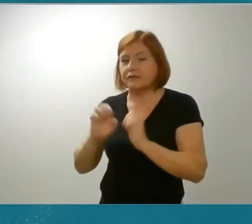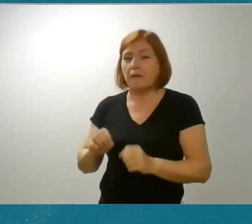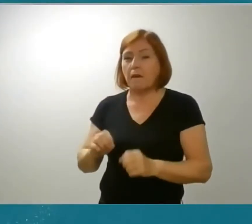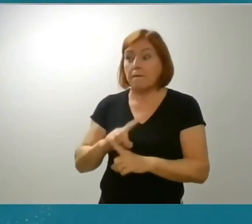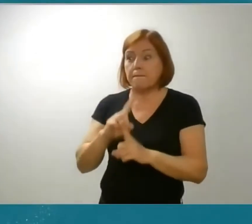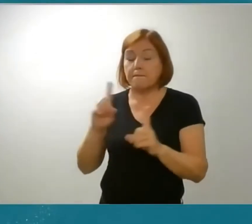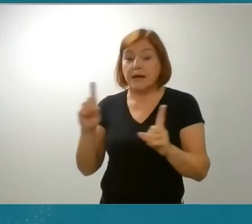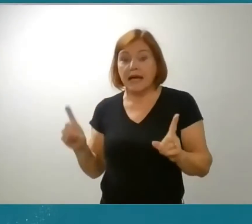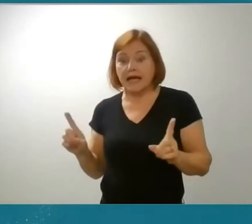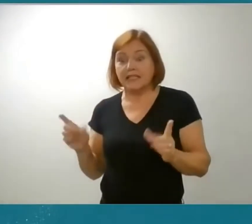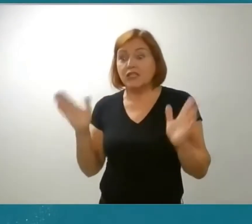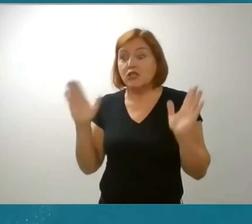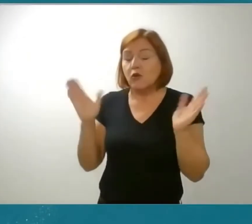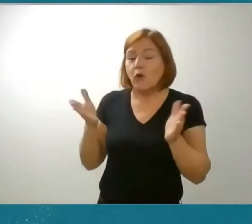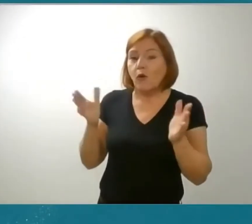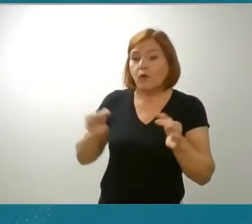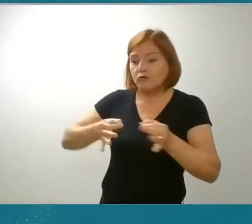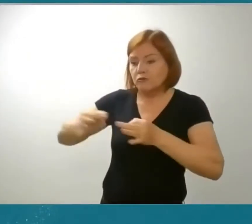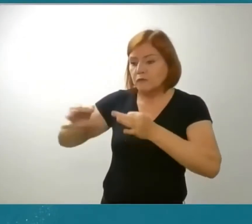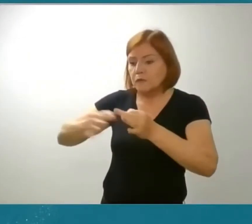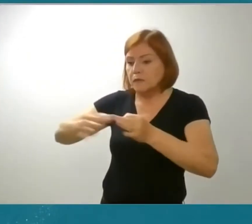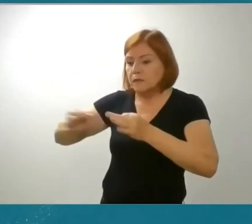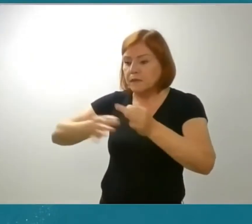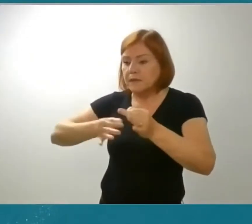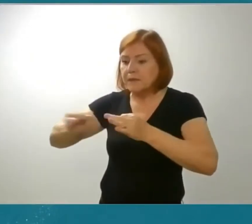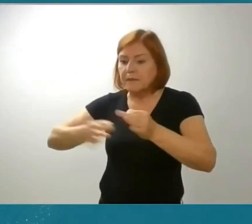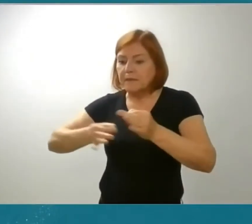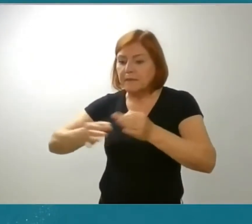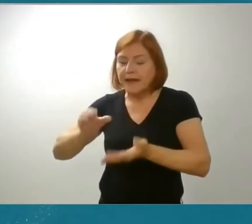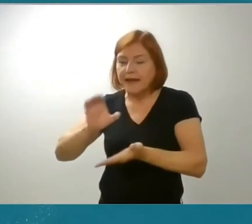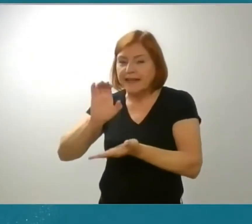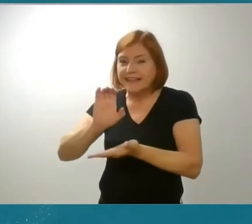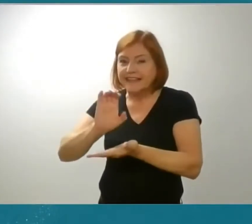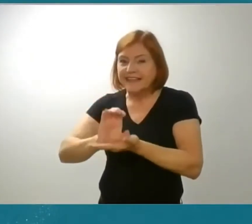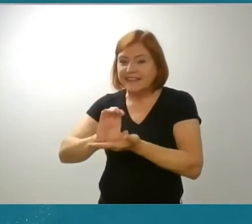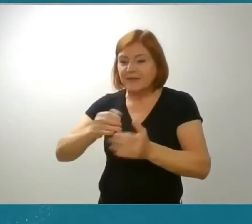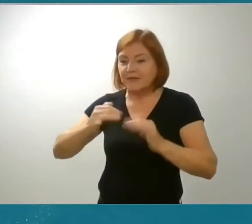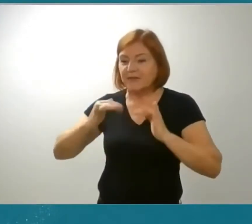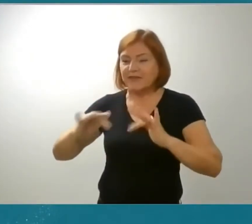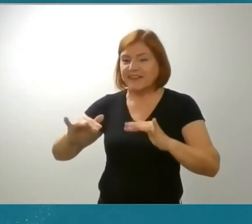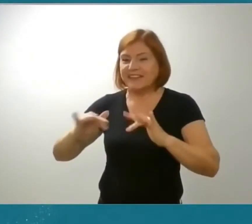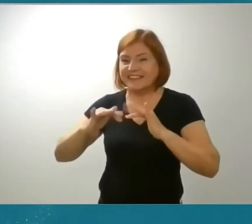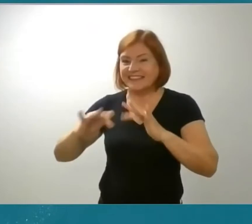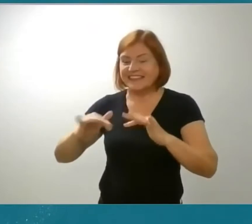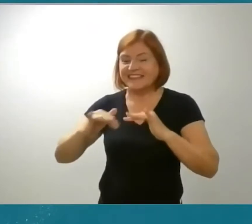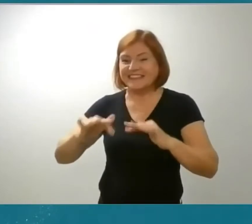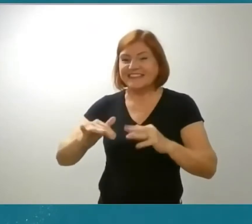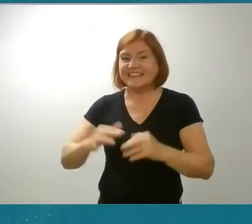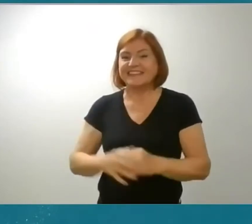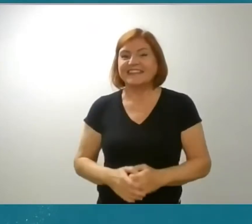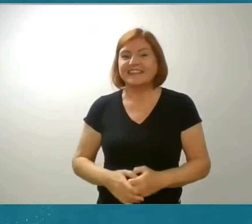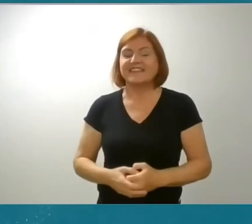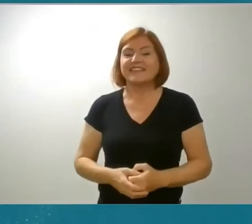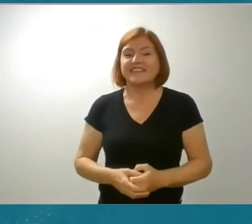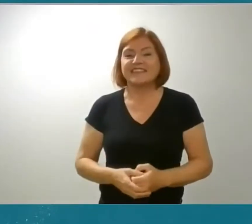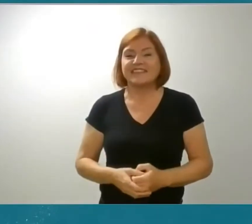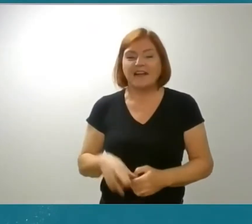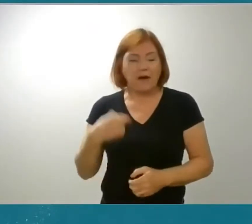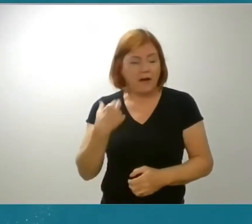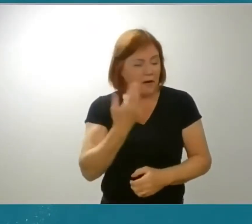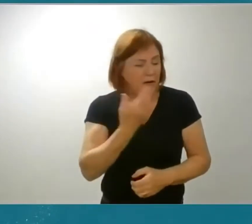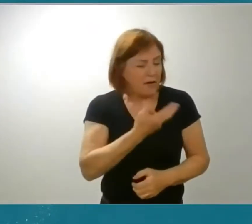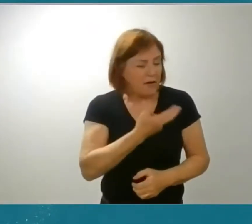voltou para lá, falou dessa bênção do Espírito aqui e tal. Irmão Lee, você conhece os brasileiros? Os